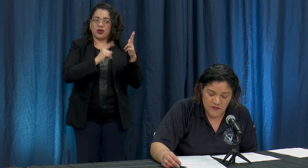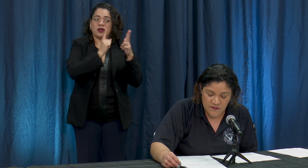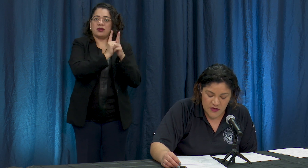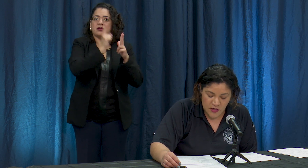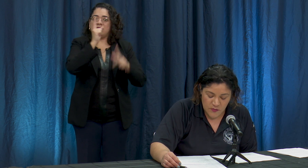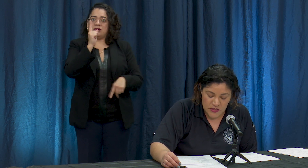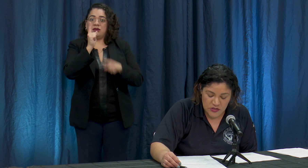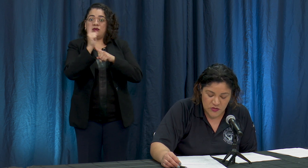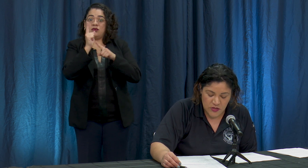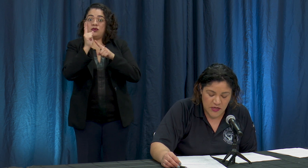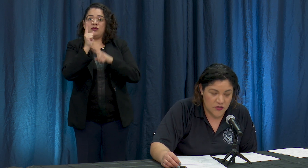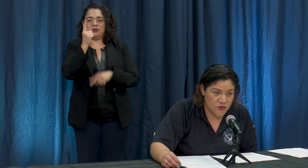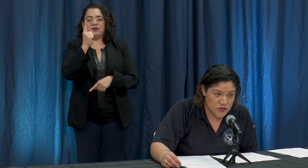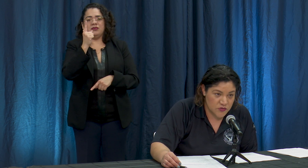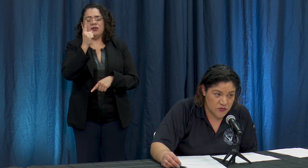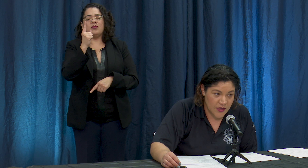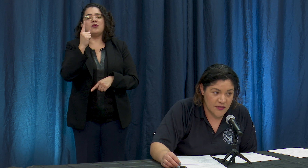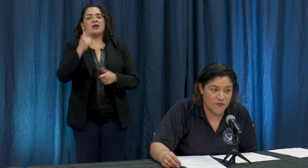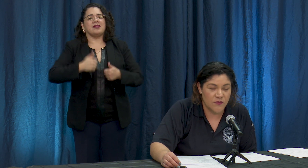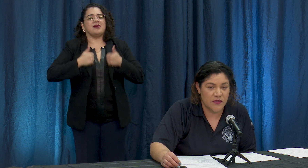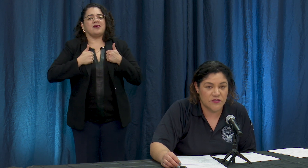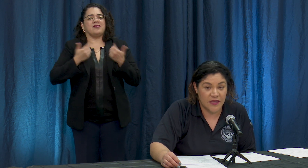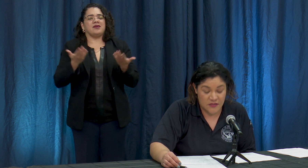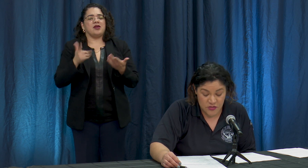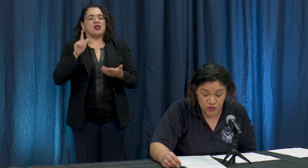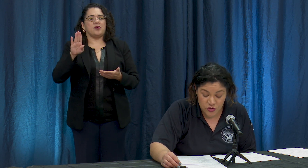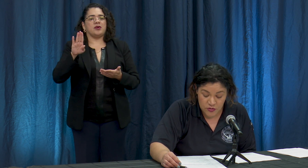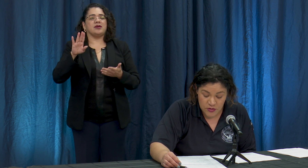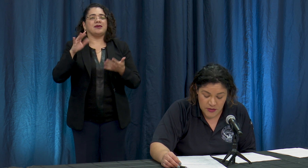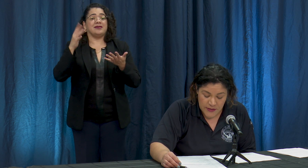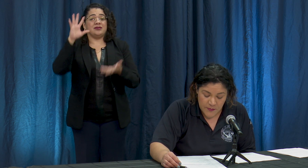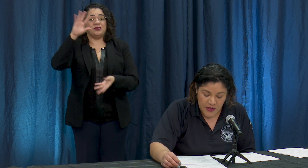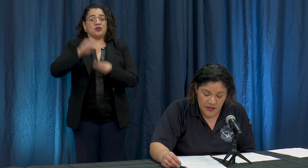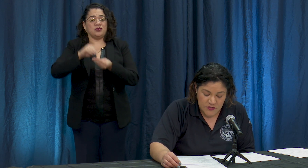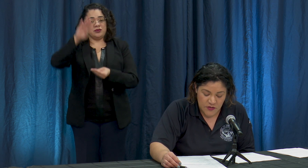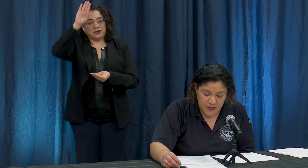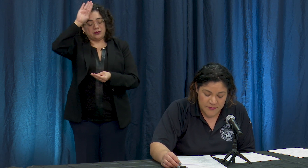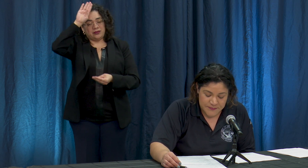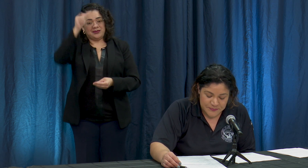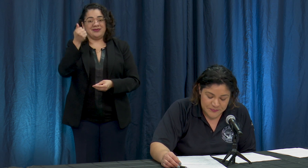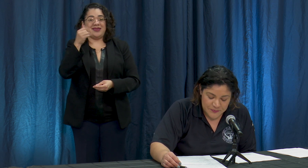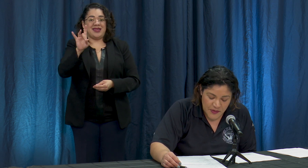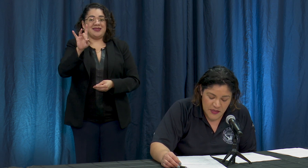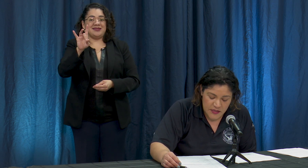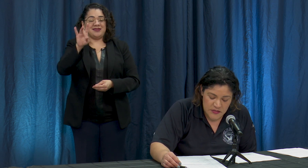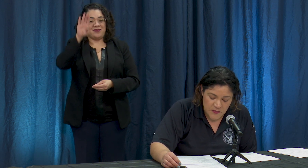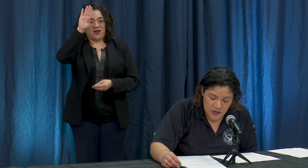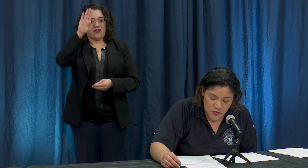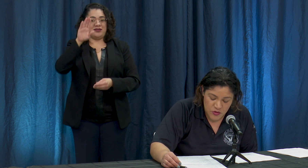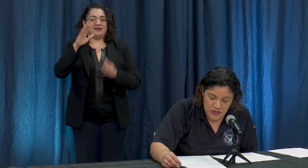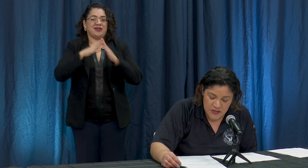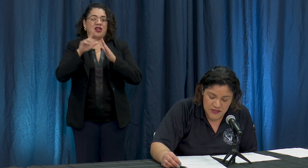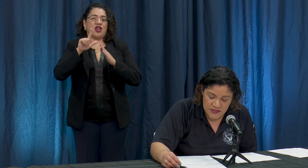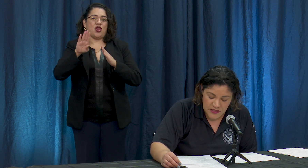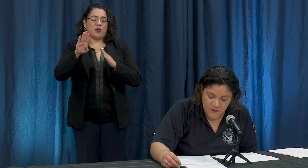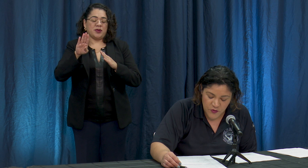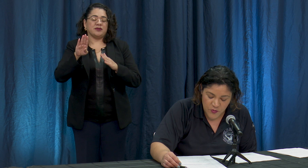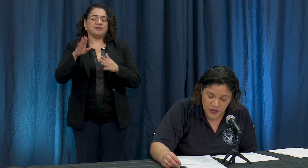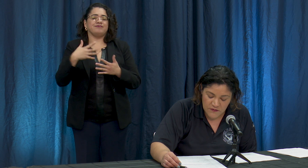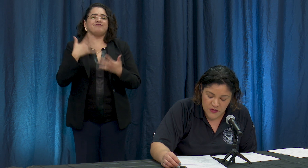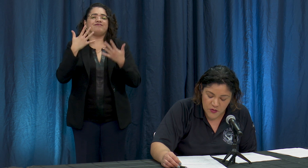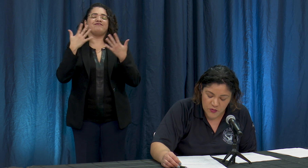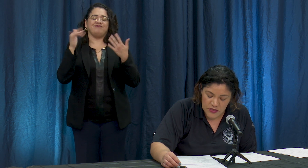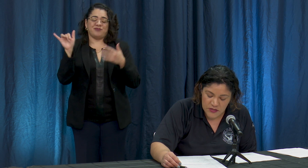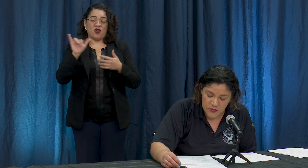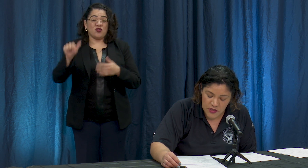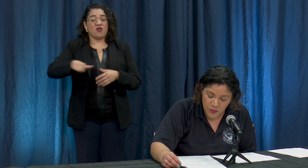uno que vive en Long Beach, trayendo nuestro total de bomberos a 18 para la ciudad. Y es también con mucha tristeza que informo